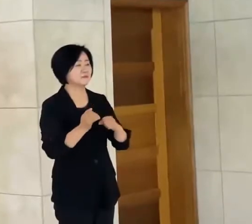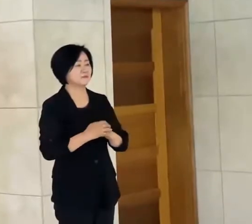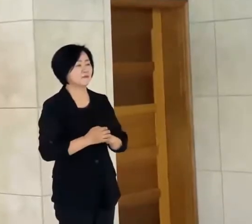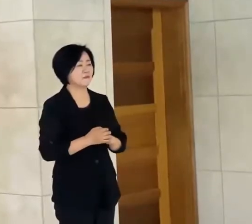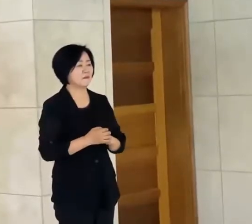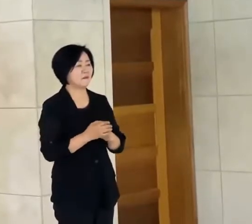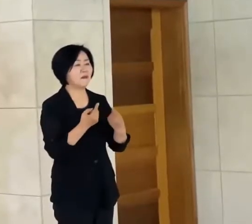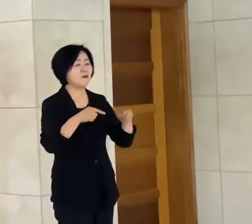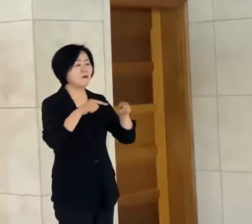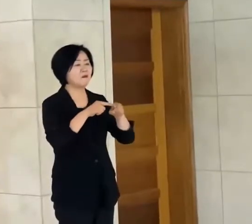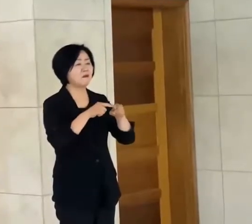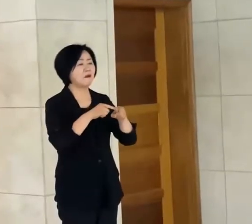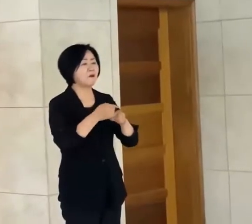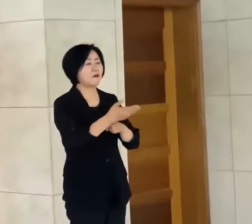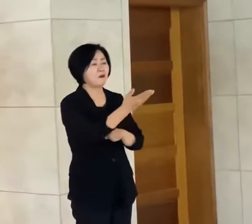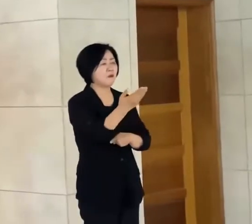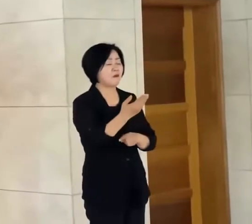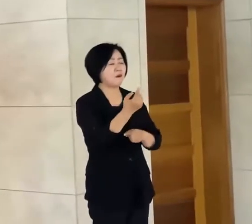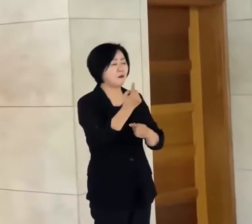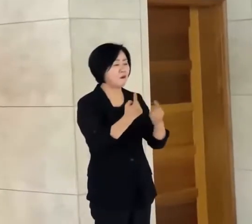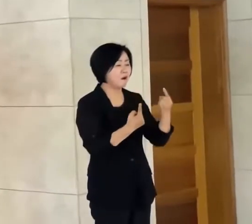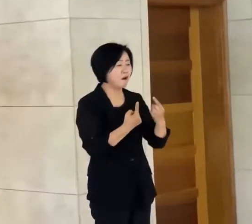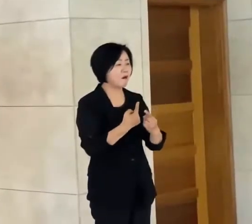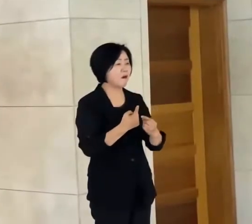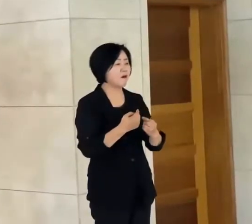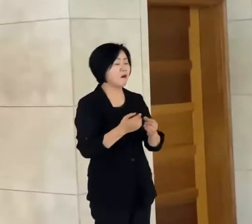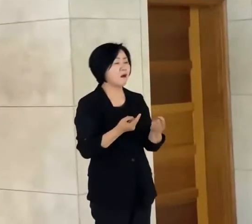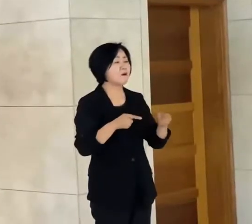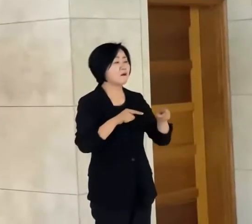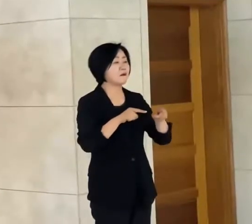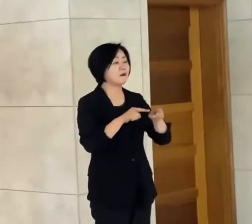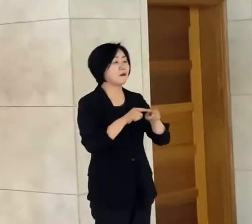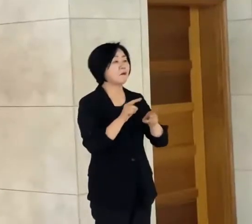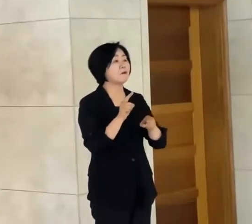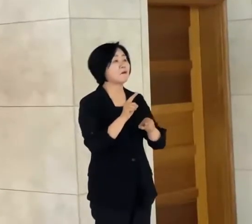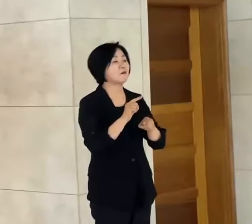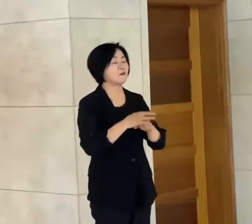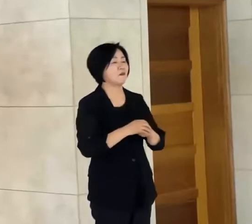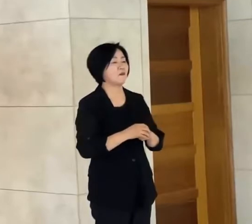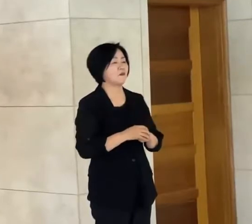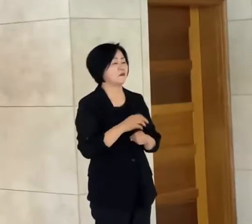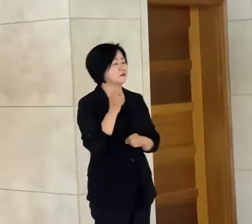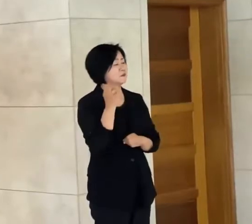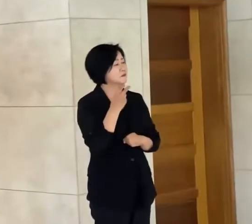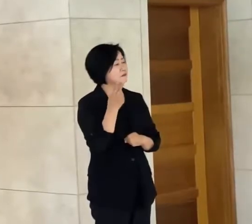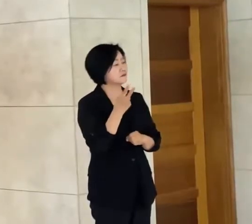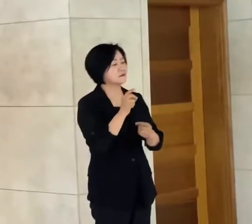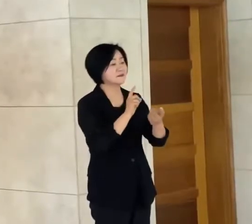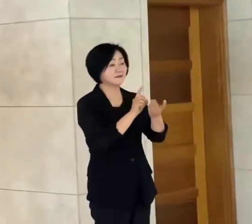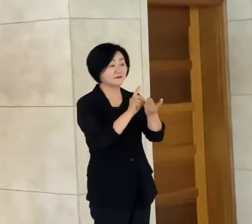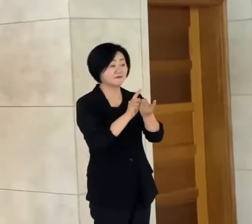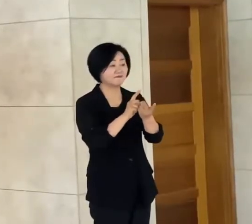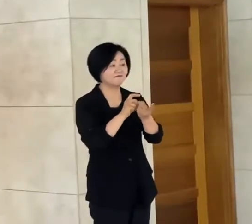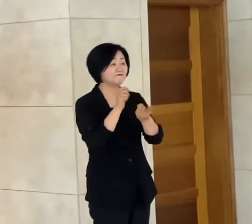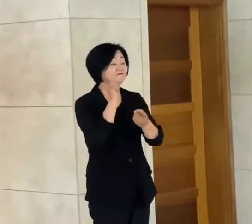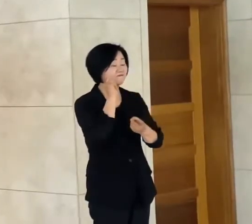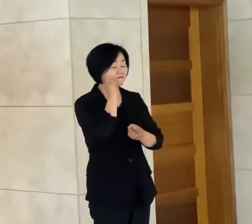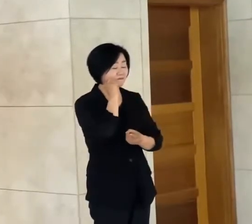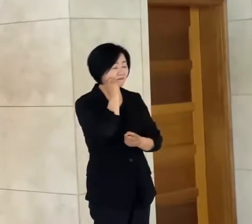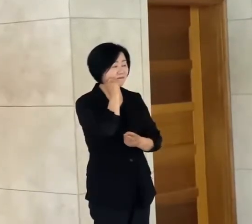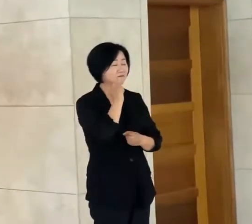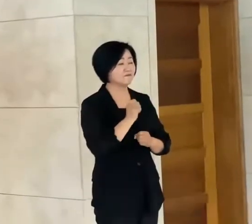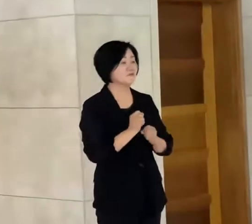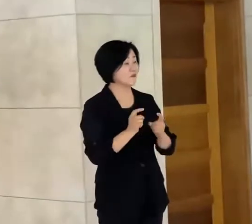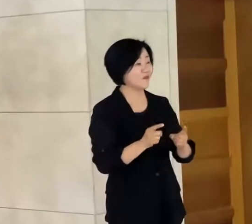자리를 함께하고 계신 언론인 여러분께 자주 만남의 기회가 좀